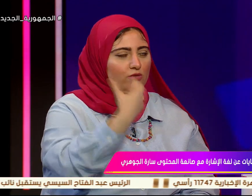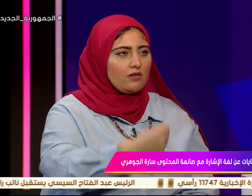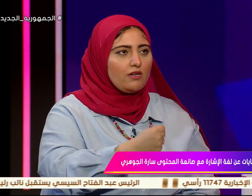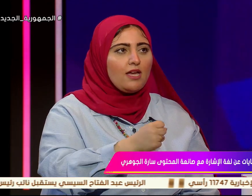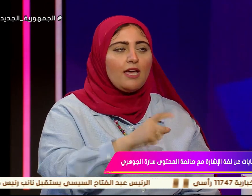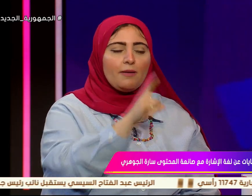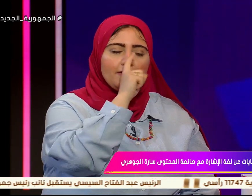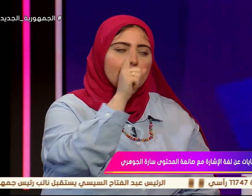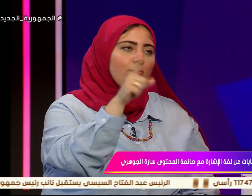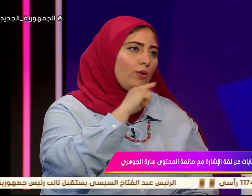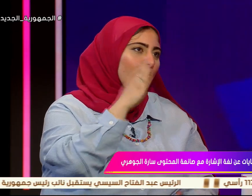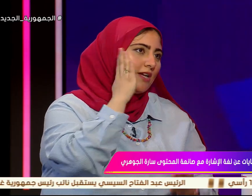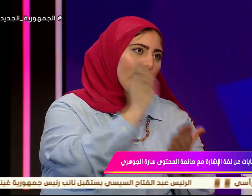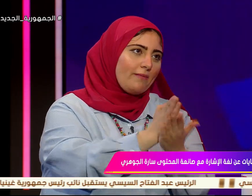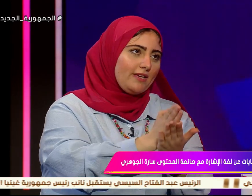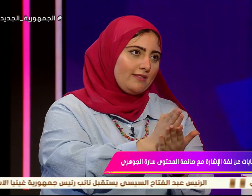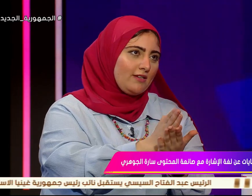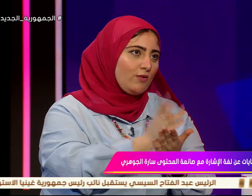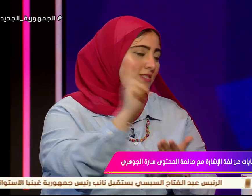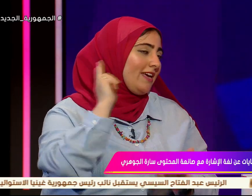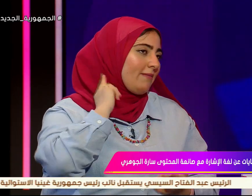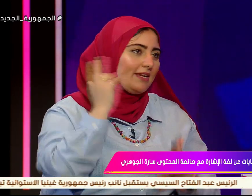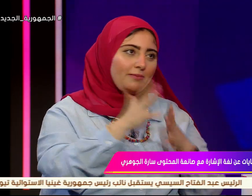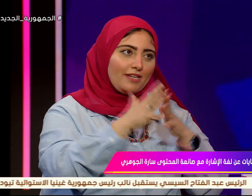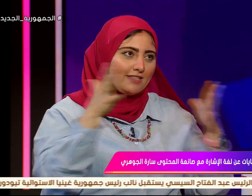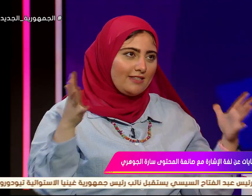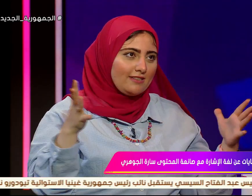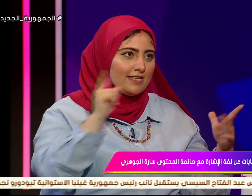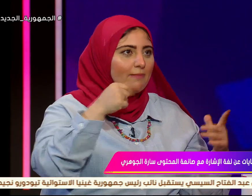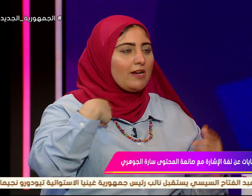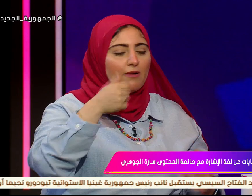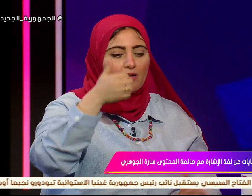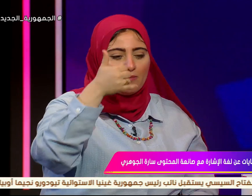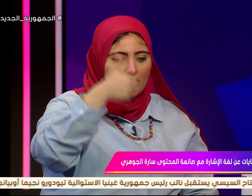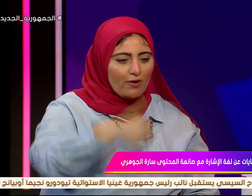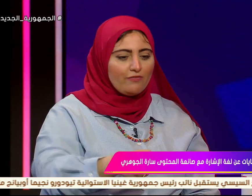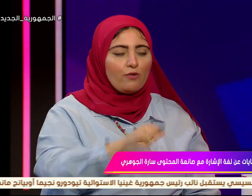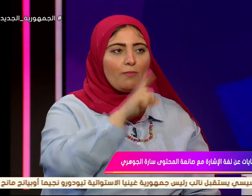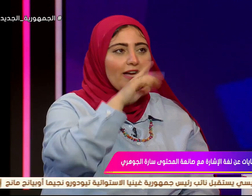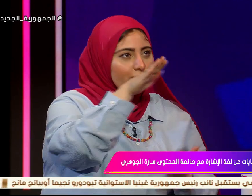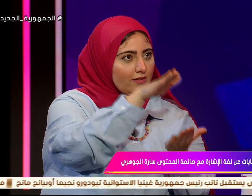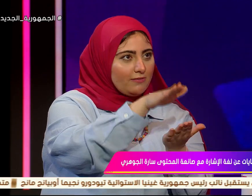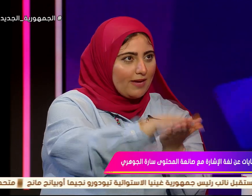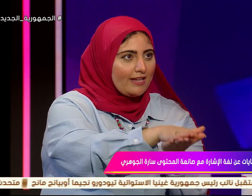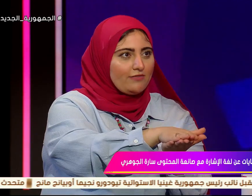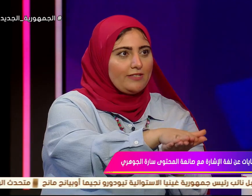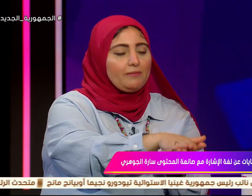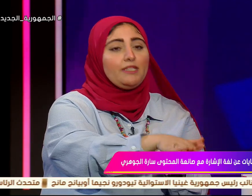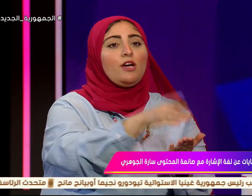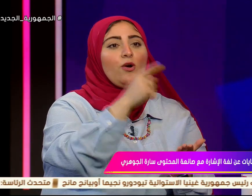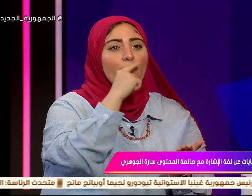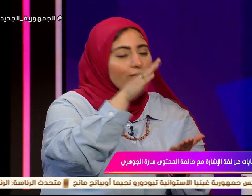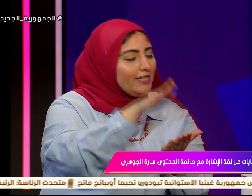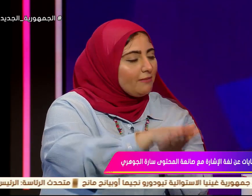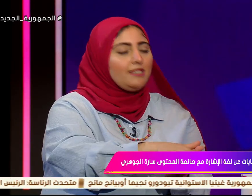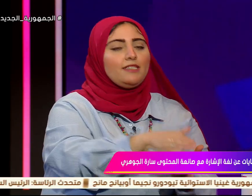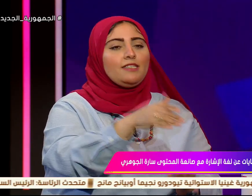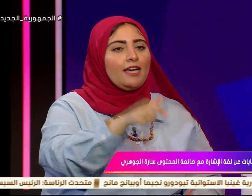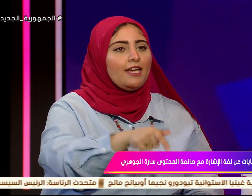ثقه بس لازم هو يكون عنده امانه ودي امانه كبيره جدا زي ما انا ببقى واقفه وبحلف بحلف اليمين بقول اليمين ان انا